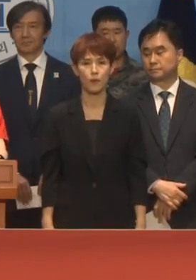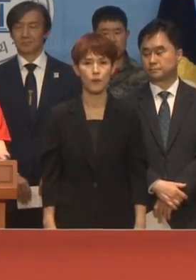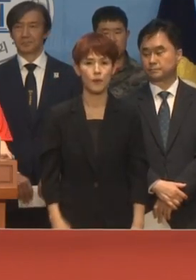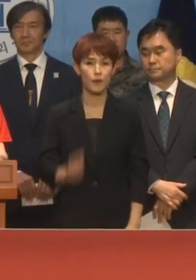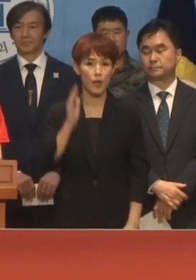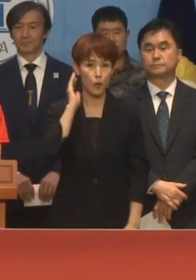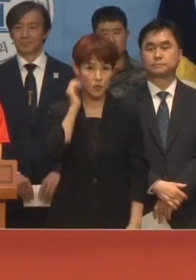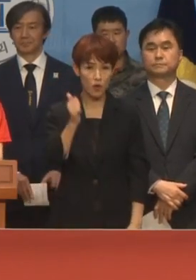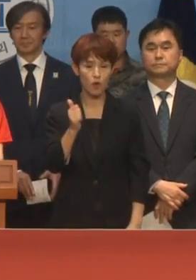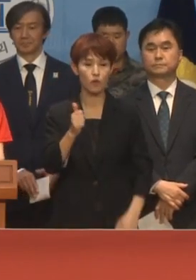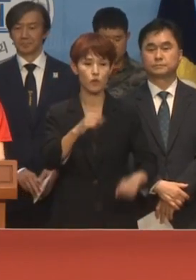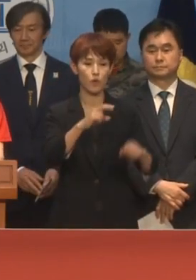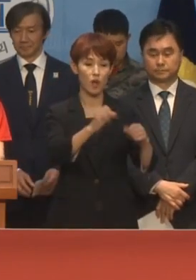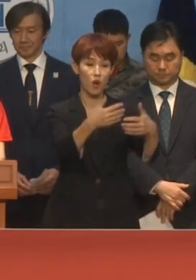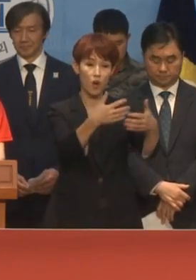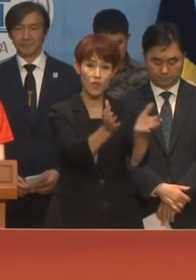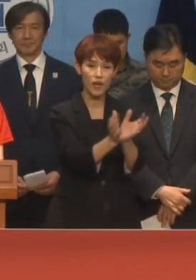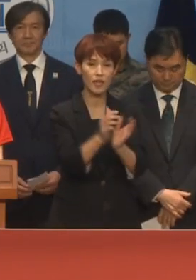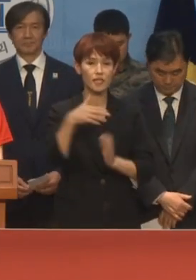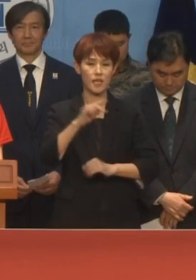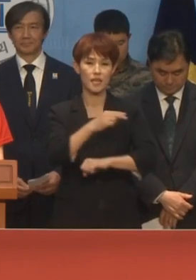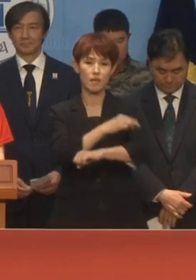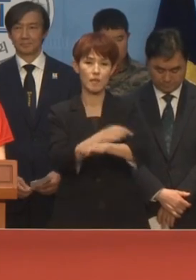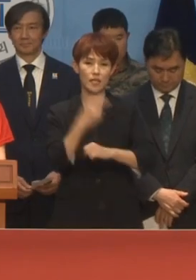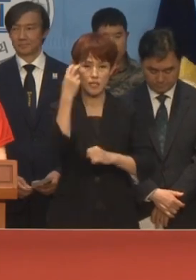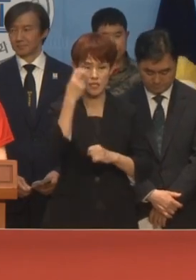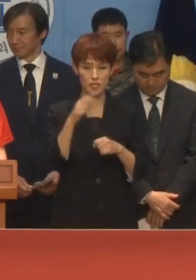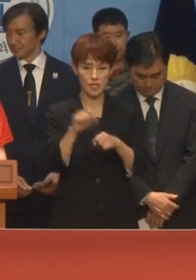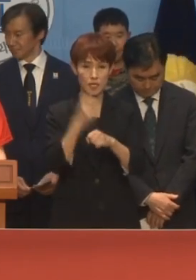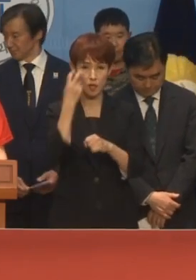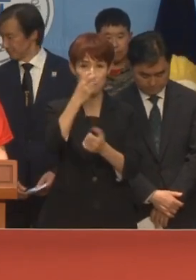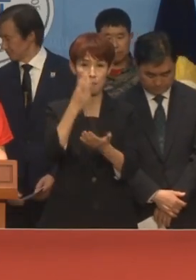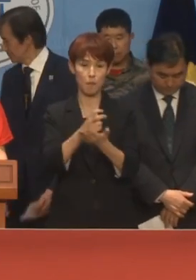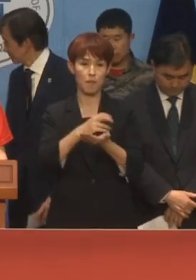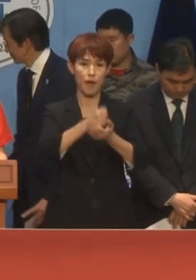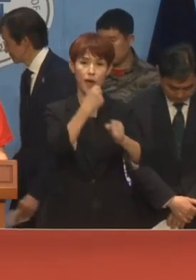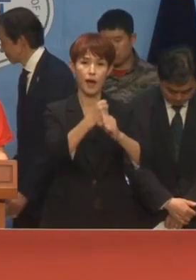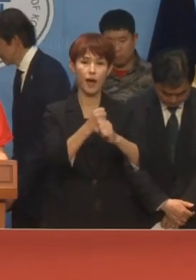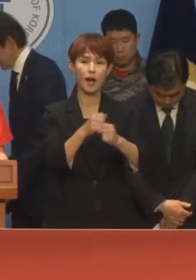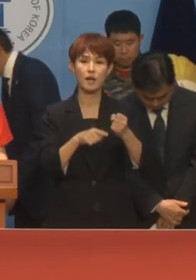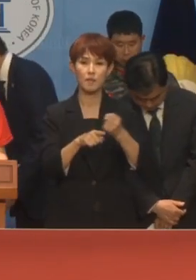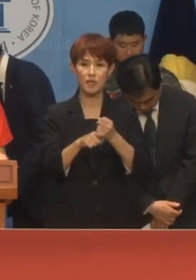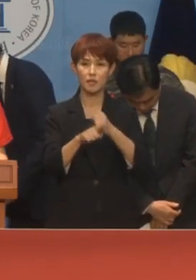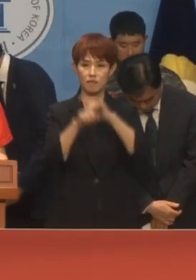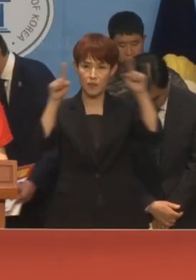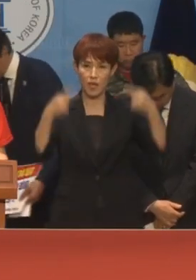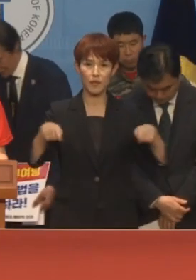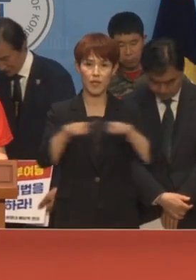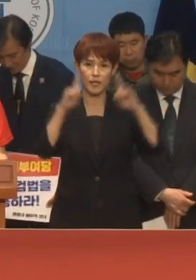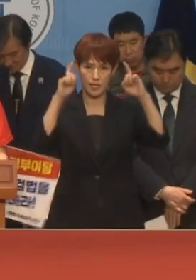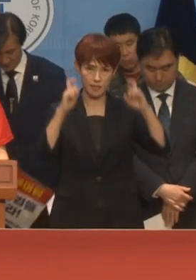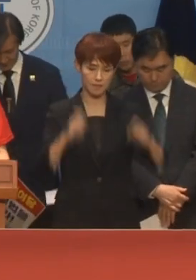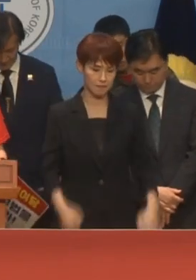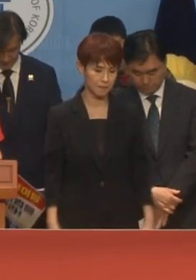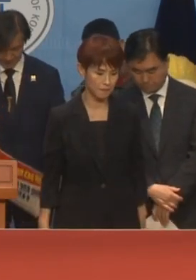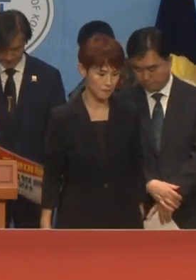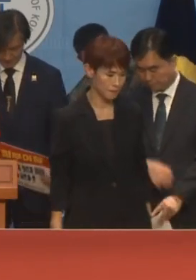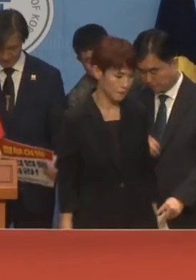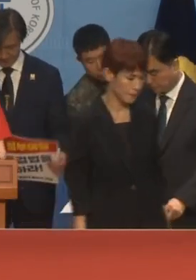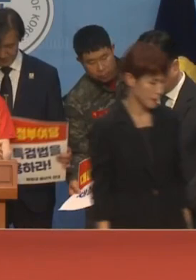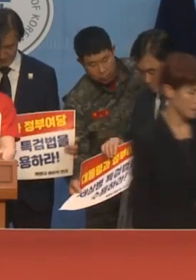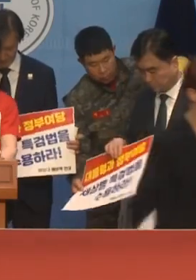대통령과 정부 여당이 최상병 특검법을 수용하라는 차원에서 피켓과 함께 사진 촬영을 하도록 하겠습니다.